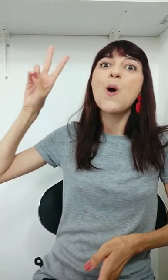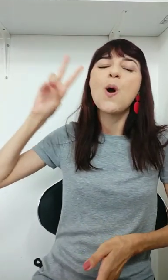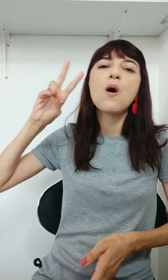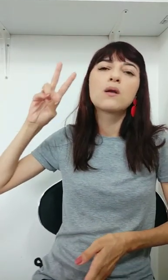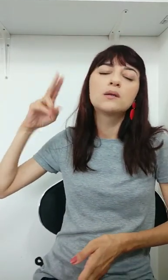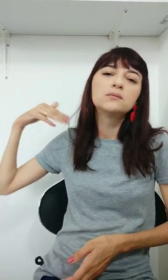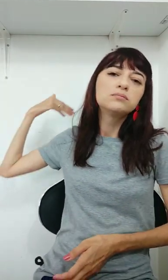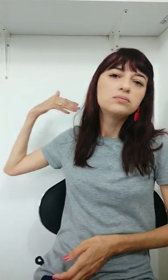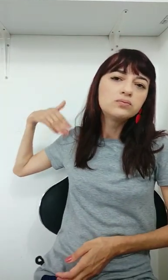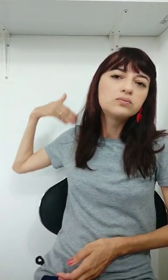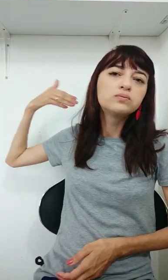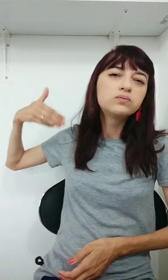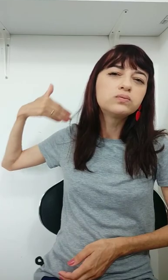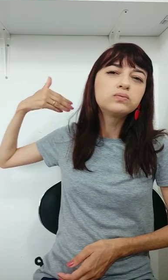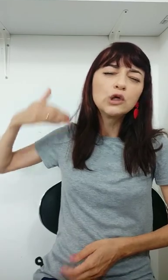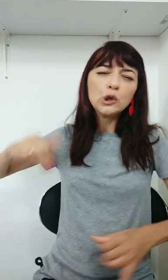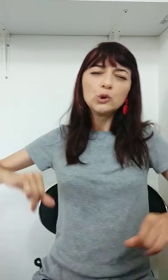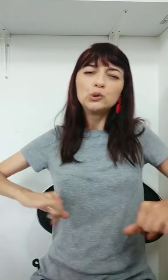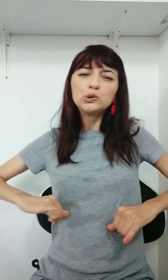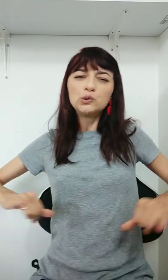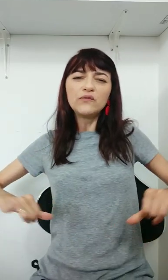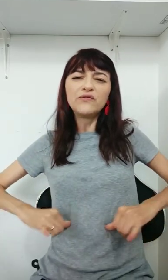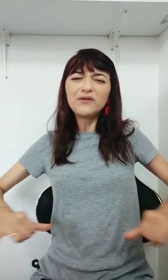luta, né, por tudo que